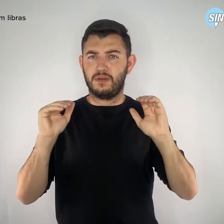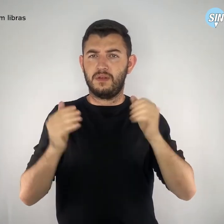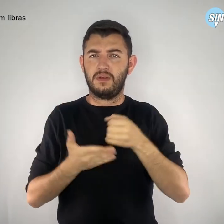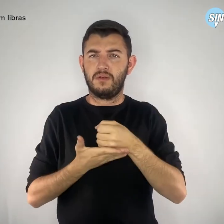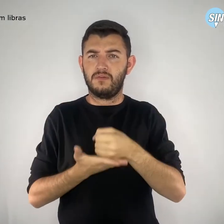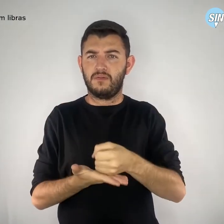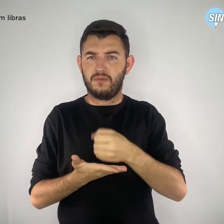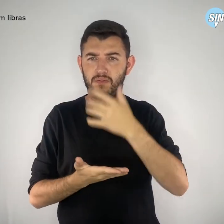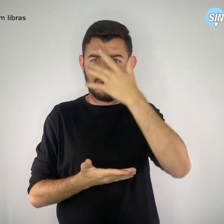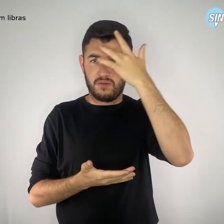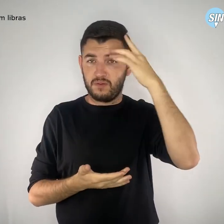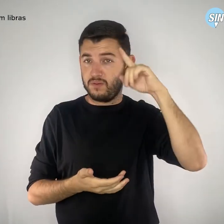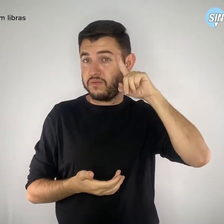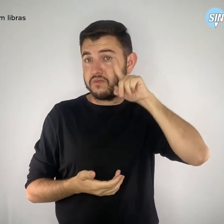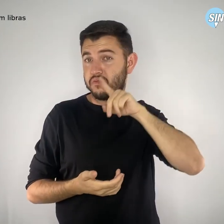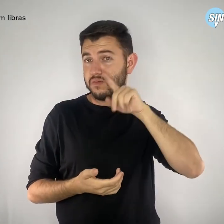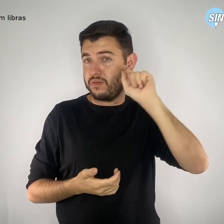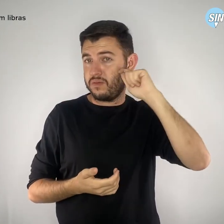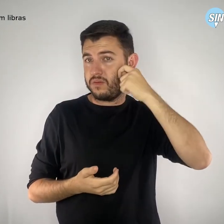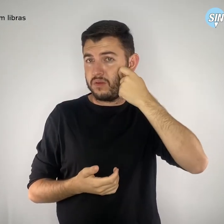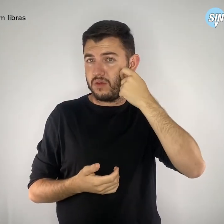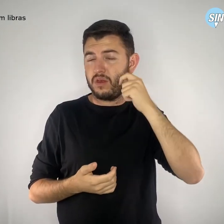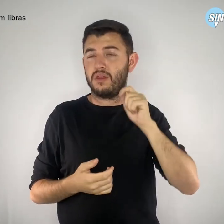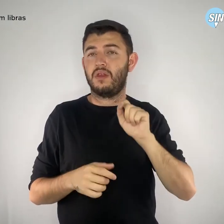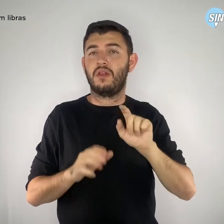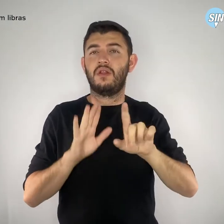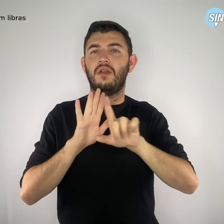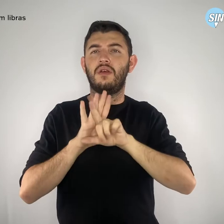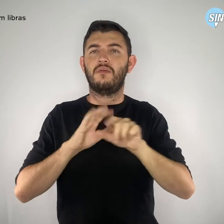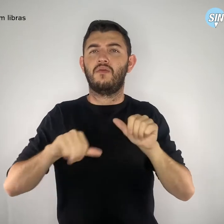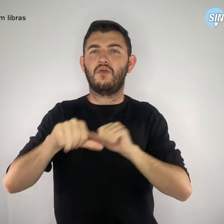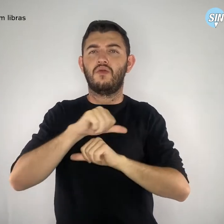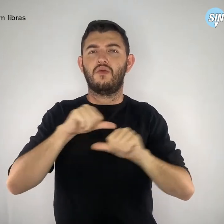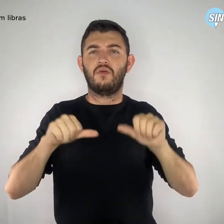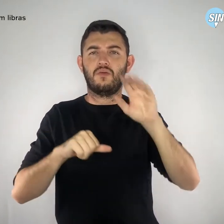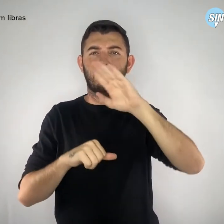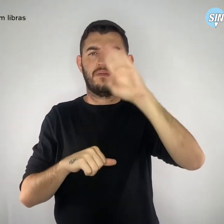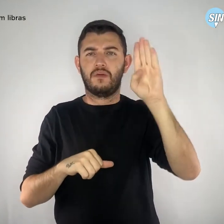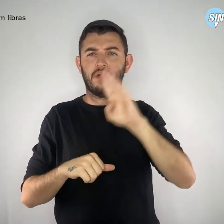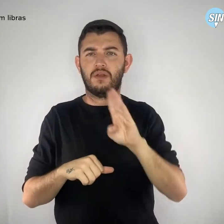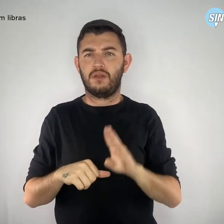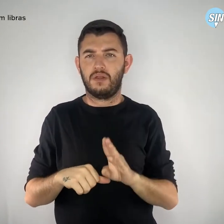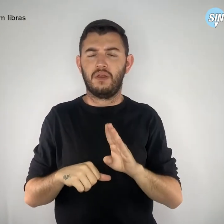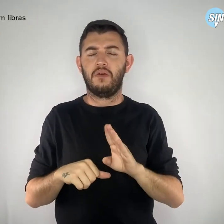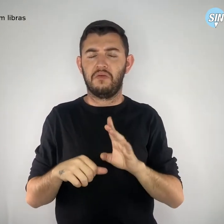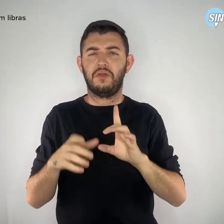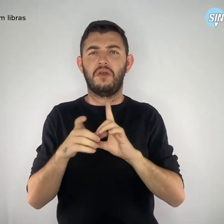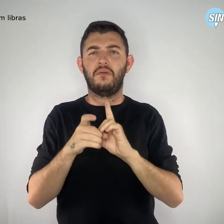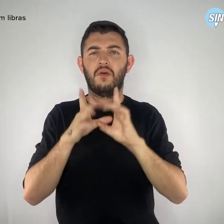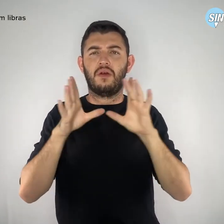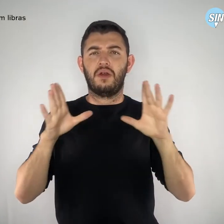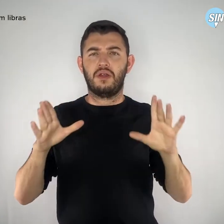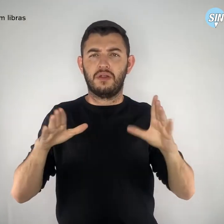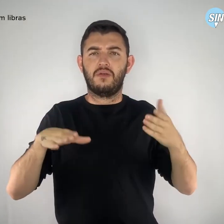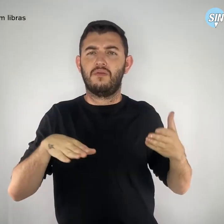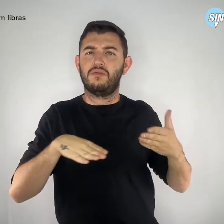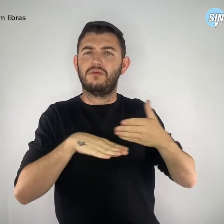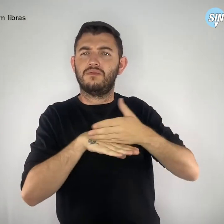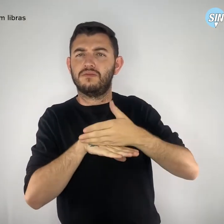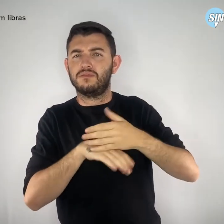universidades brasileiras, democratizando o acesso a este espaço de conhecimento. Mesmo diante de